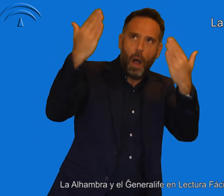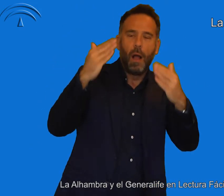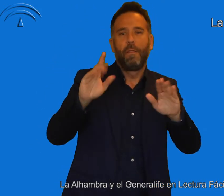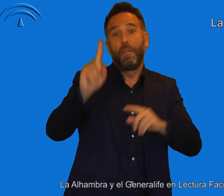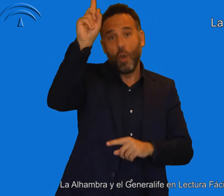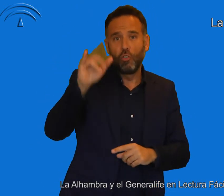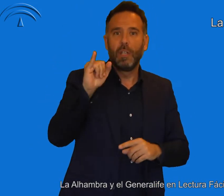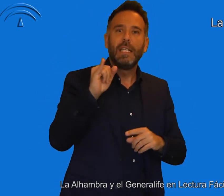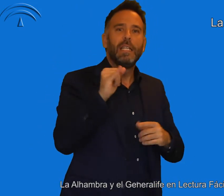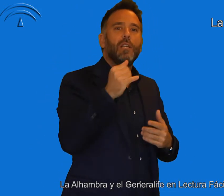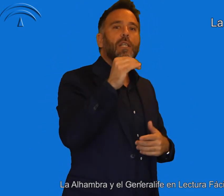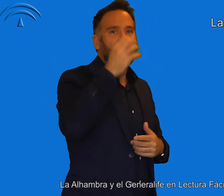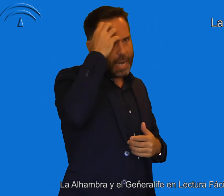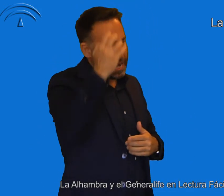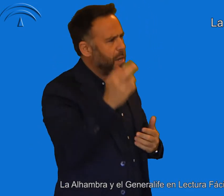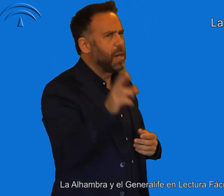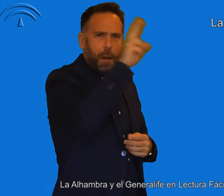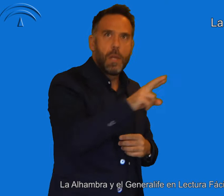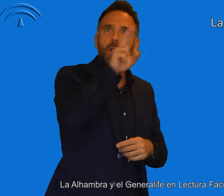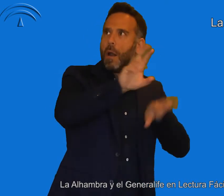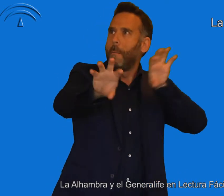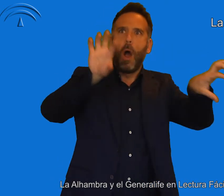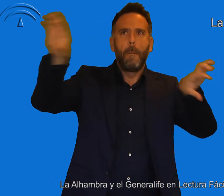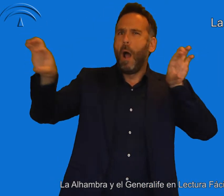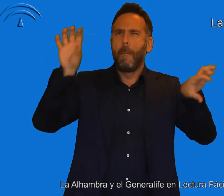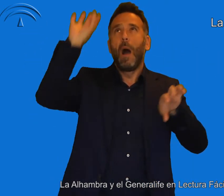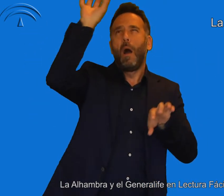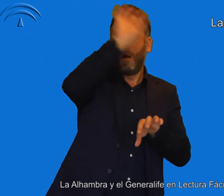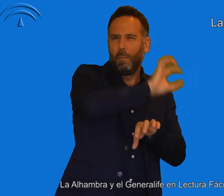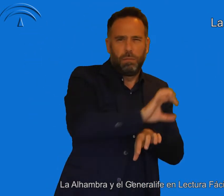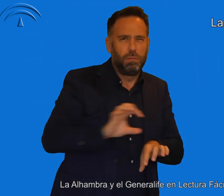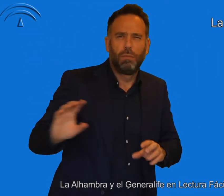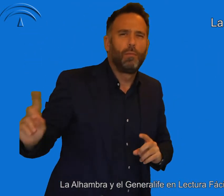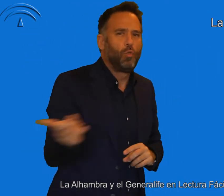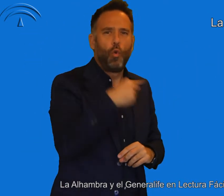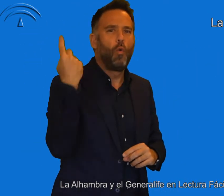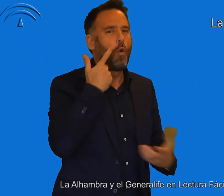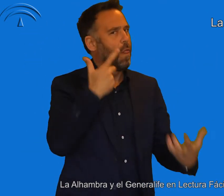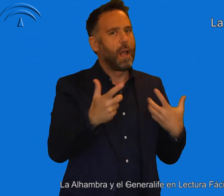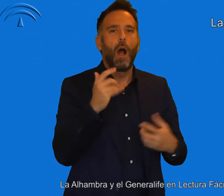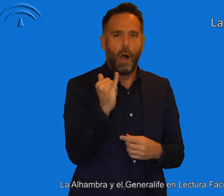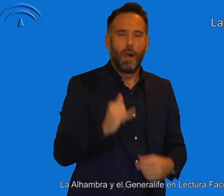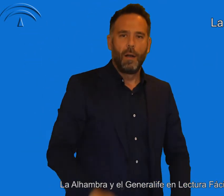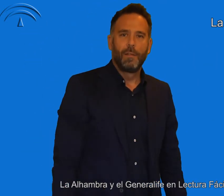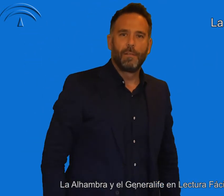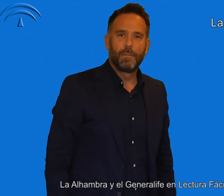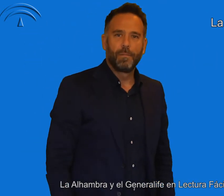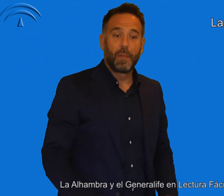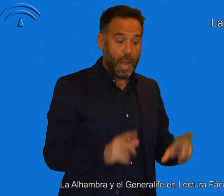vegetales, y alabanzas a Dios y al sultán escritas en árabe. Se repiten por toda la sala.